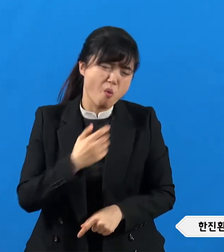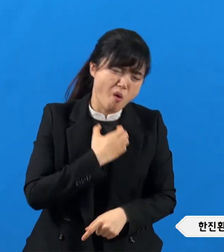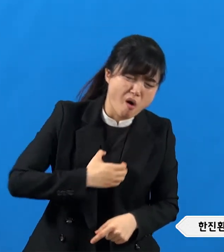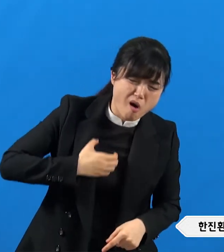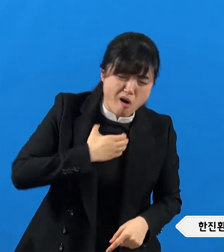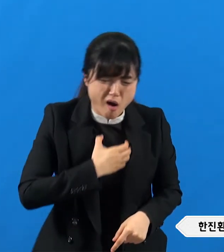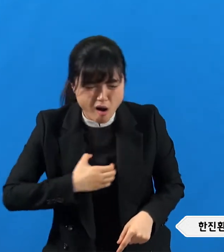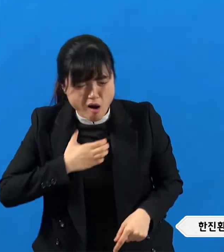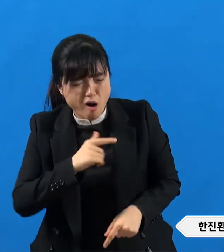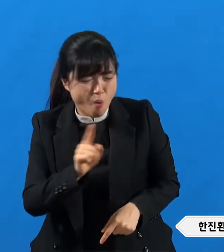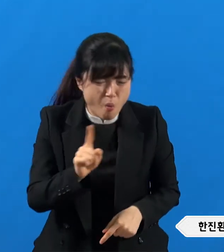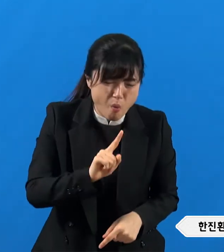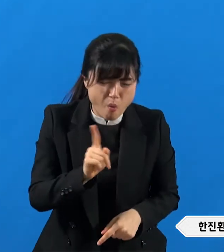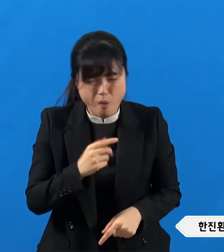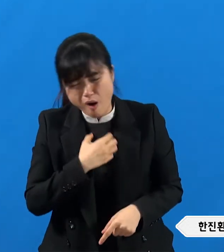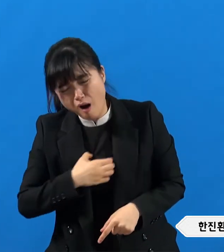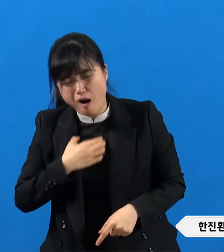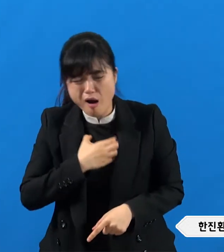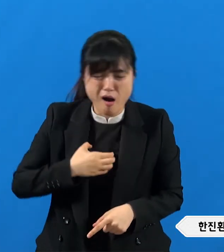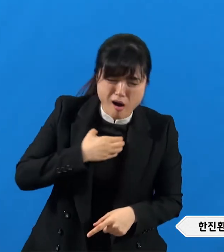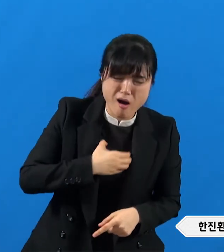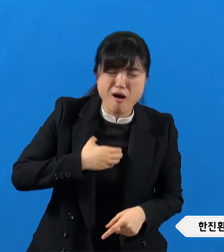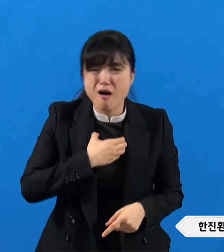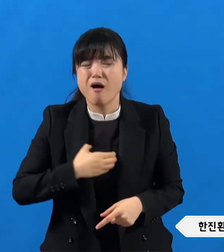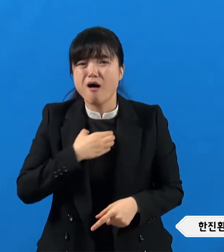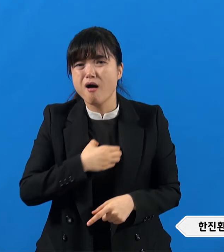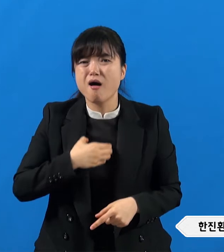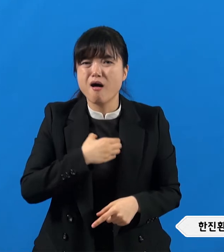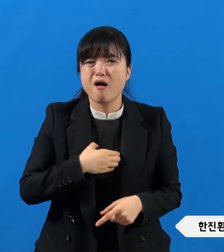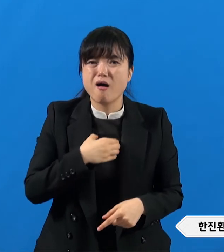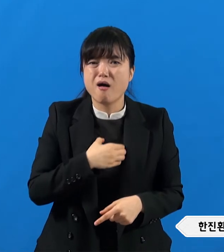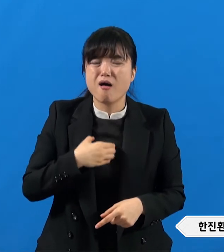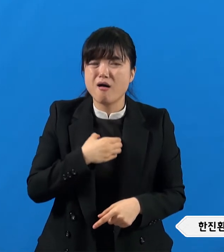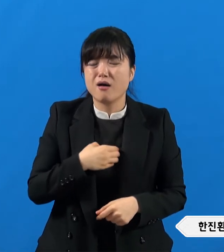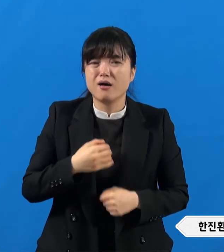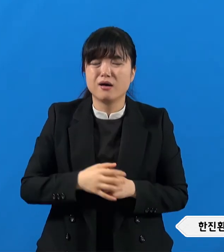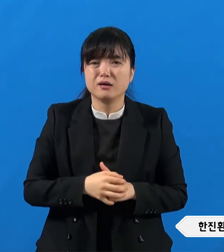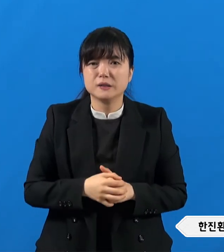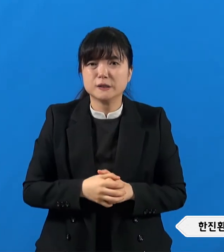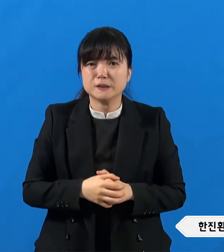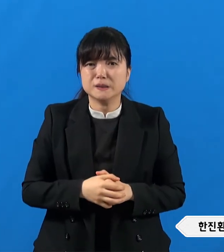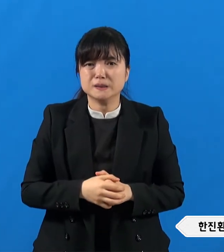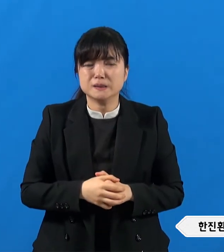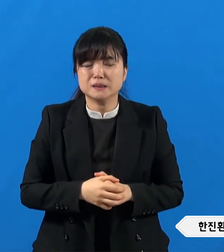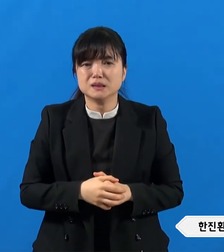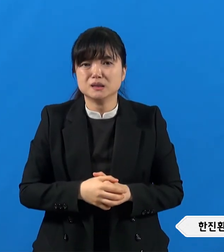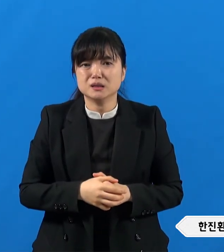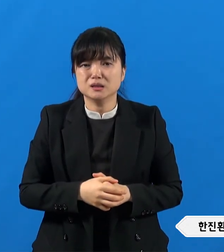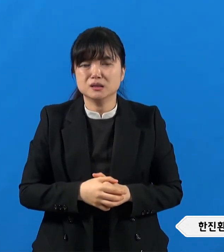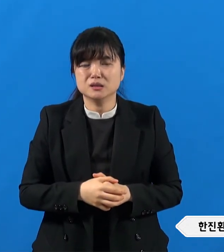보내고 눈을 감는 것이 아닌가 생각하니까 부모 가슴이 찢어지는 것 같습니다.